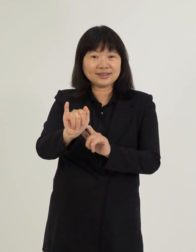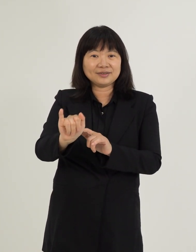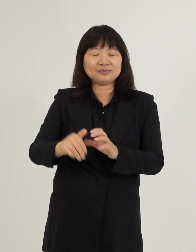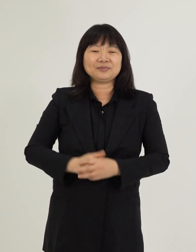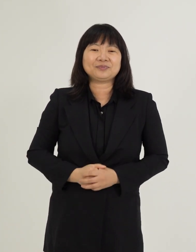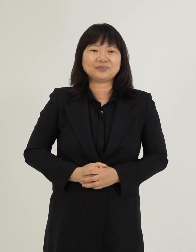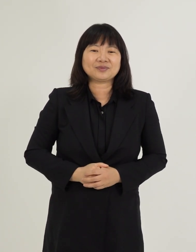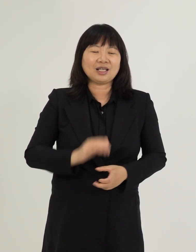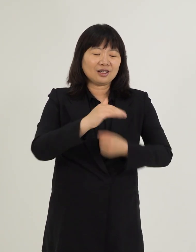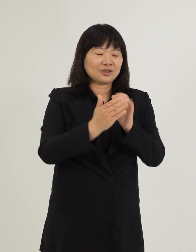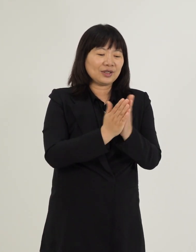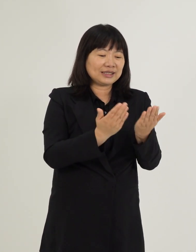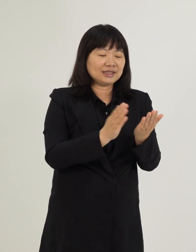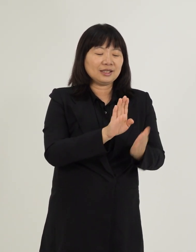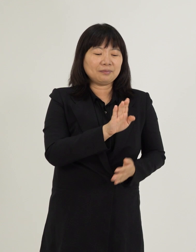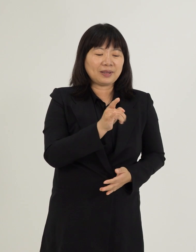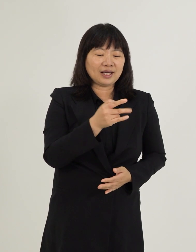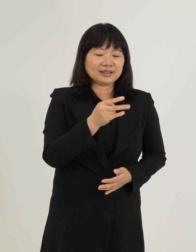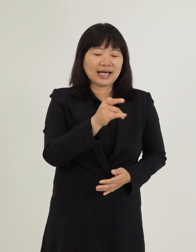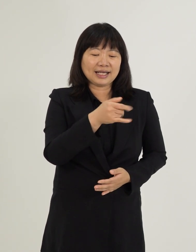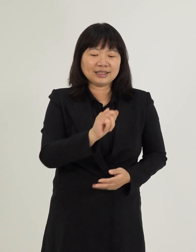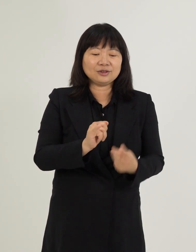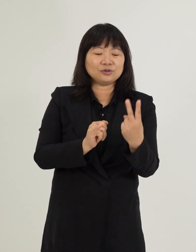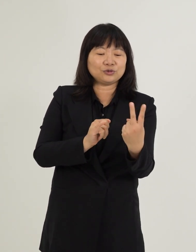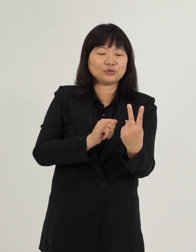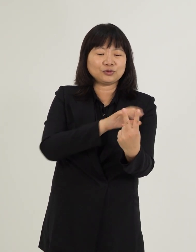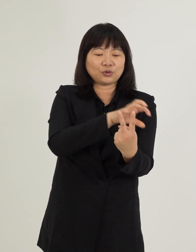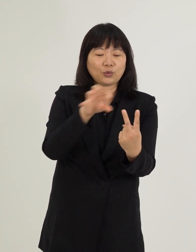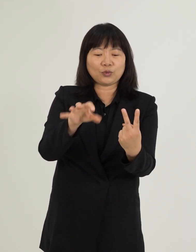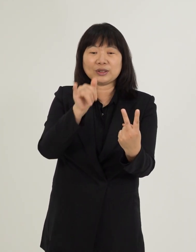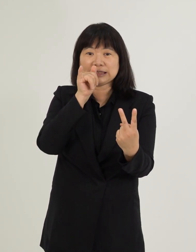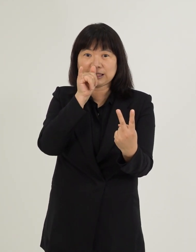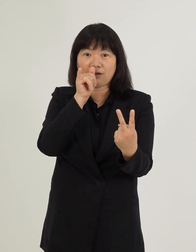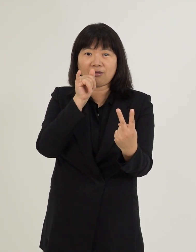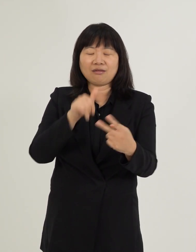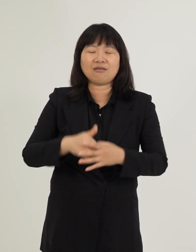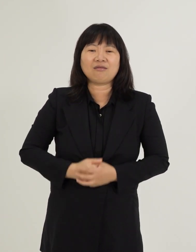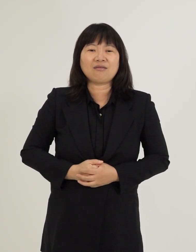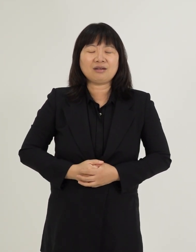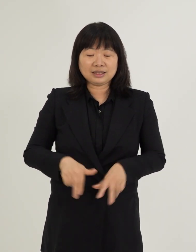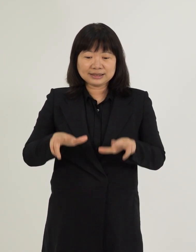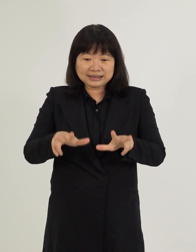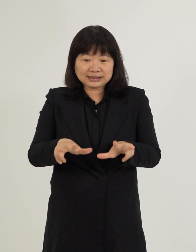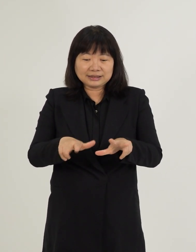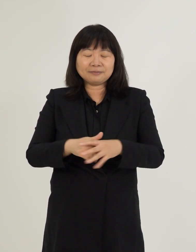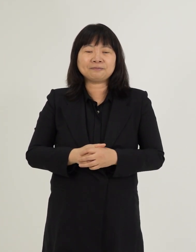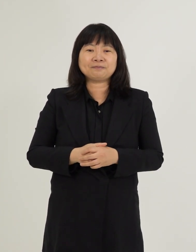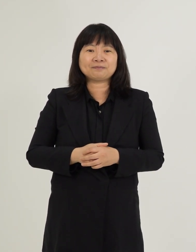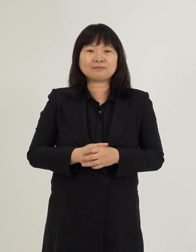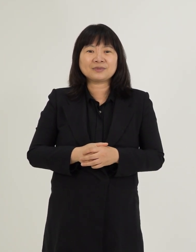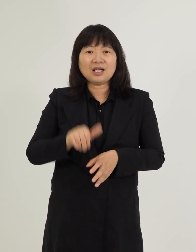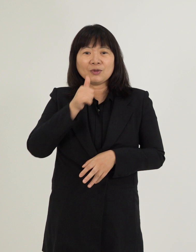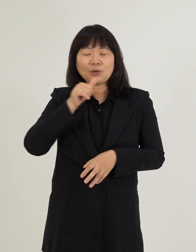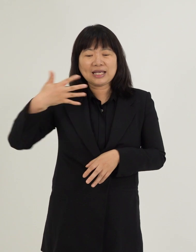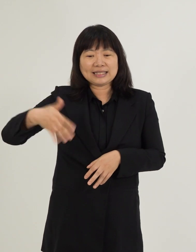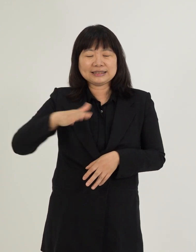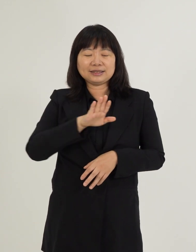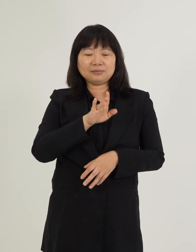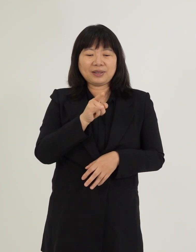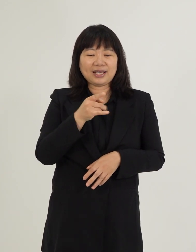성경에는 베다니가 두 군데 있습니다. 지리를 보면. 근데 여기 지금 소개되지 않는 베다니는